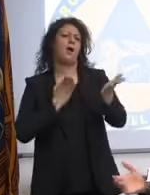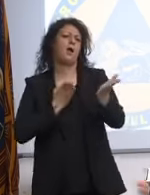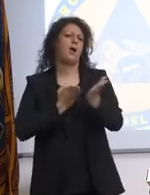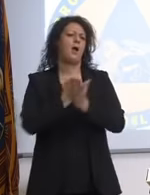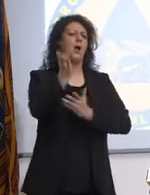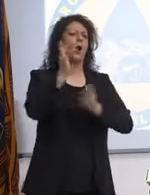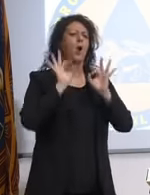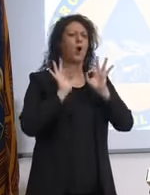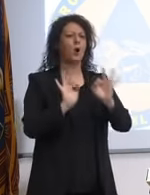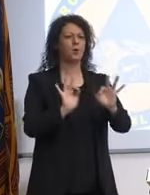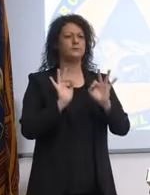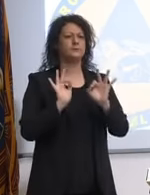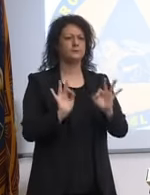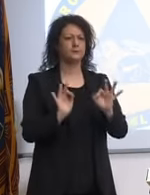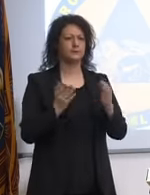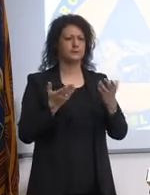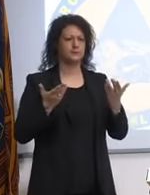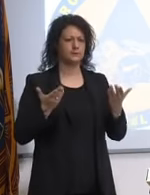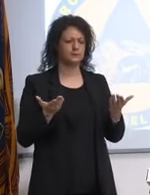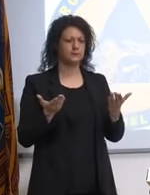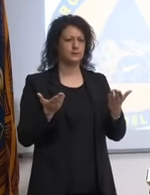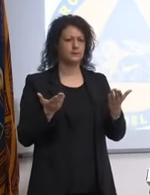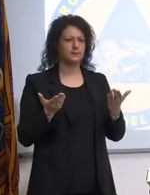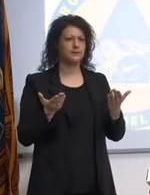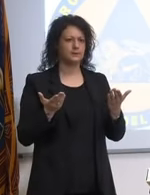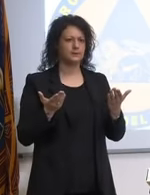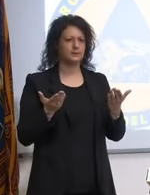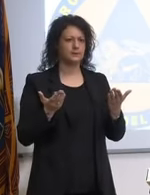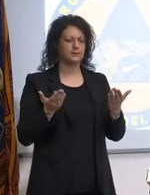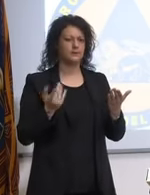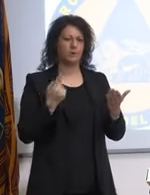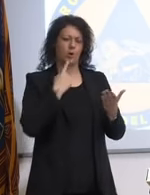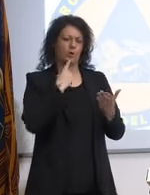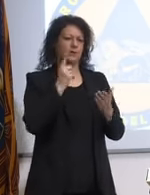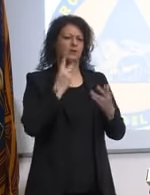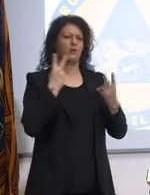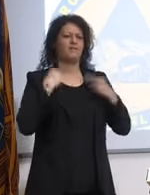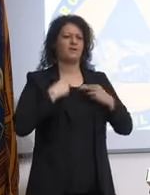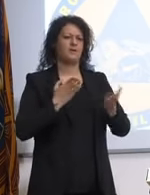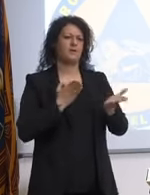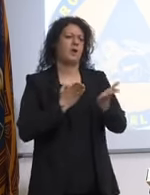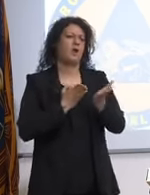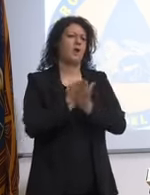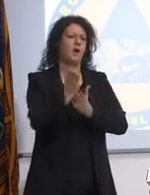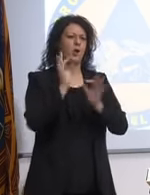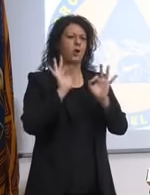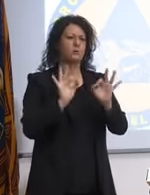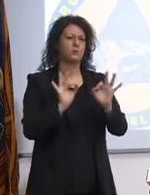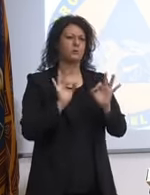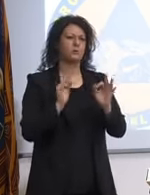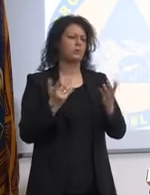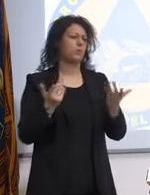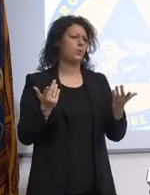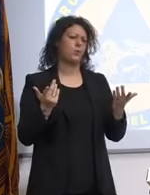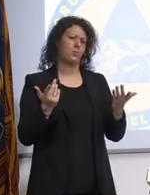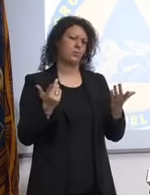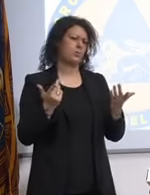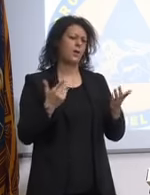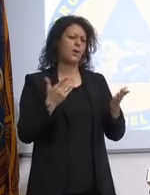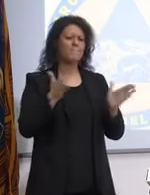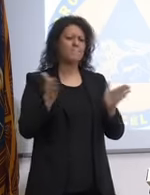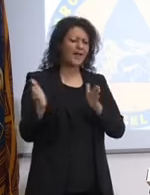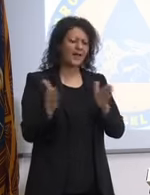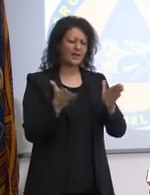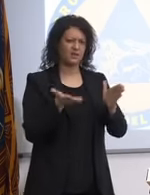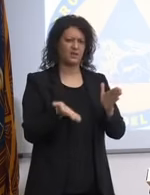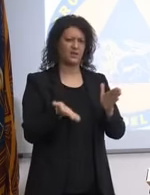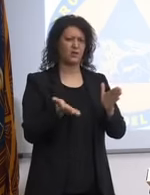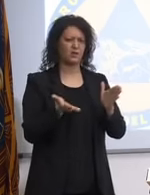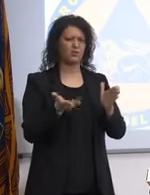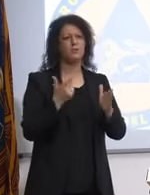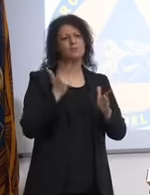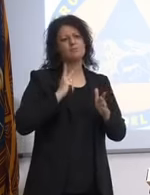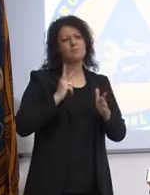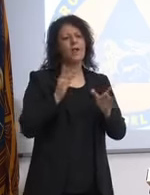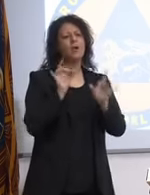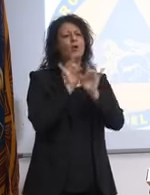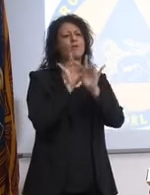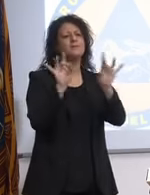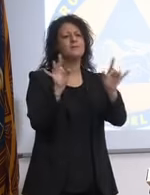vabbè, a questo punto faccio una scelta di vita, mi butto. Ma la verità è che questo virus se ne andrà, io spero anche